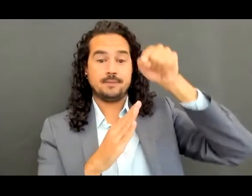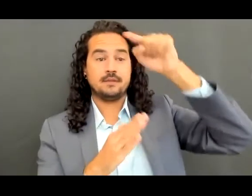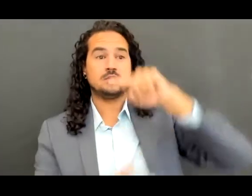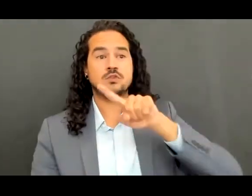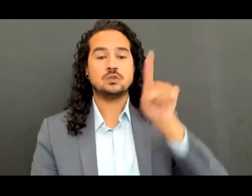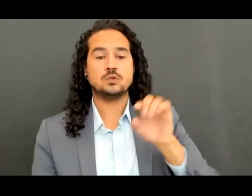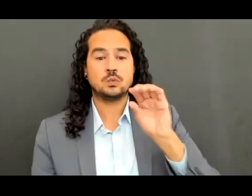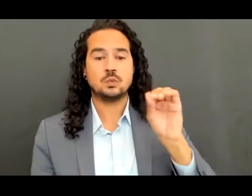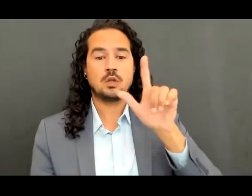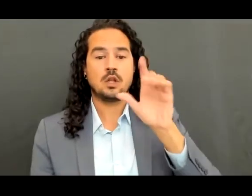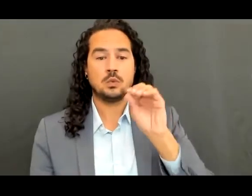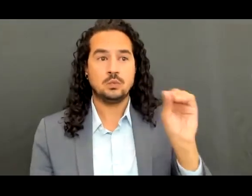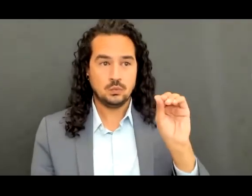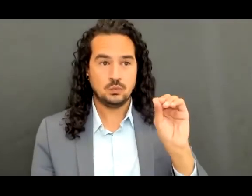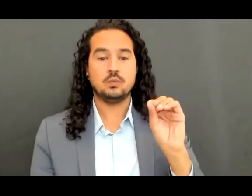camino Sky.